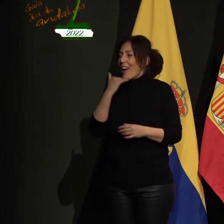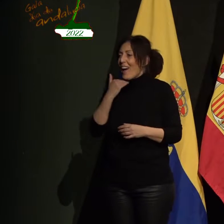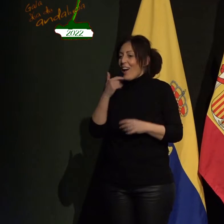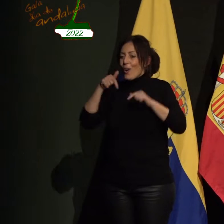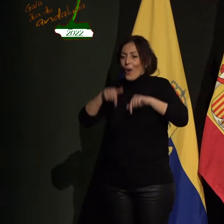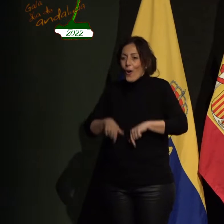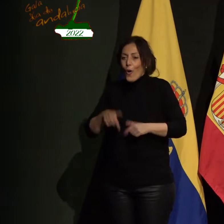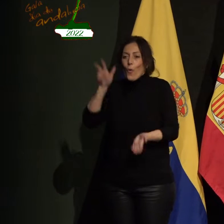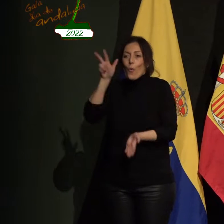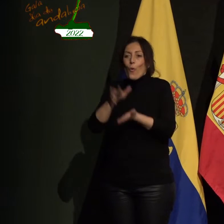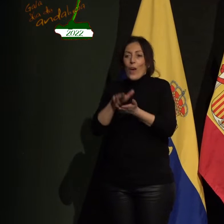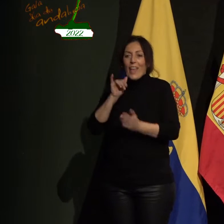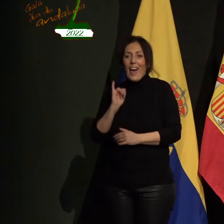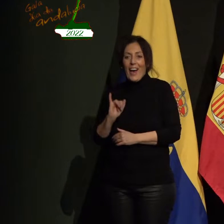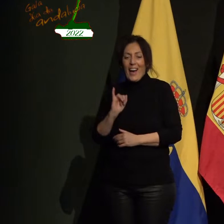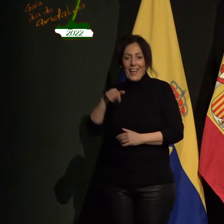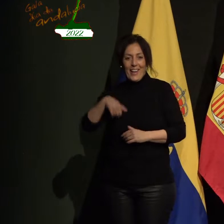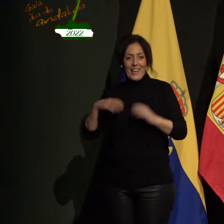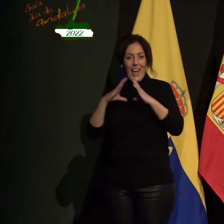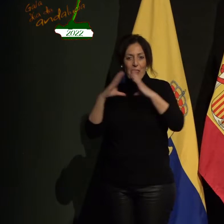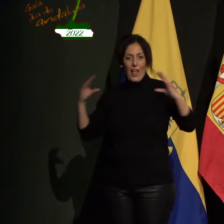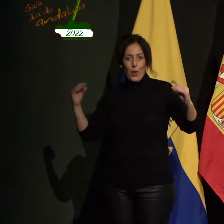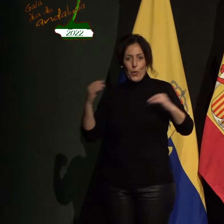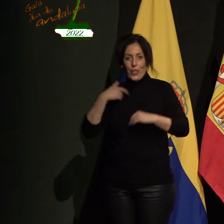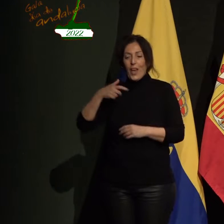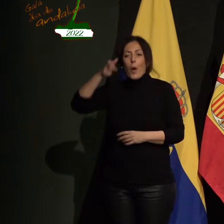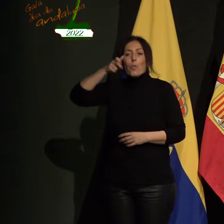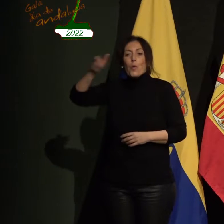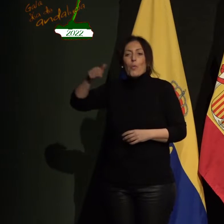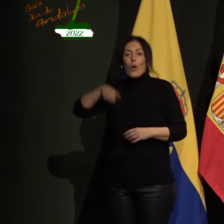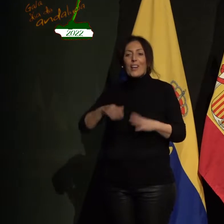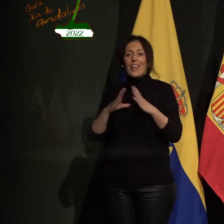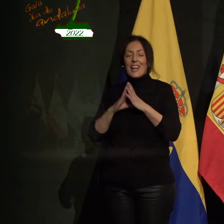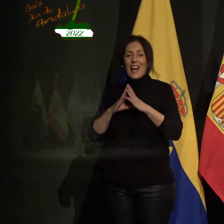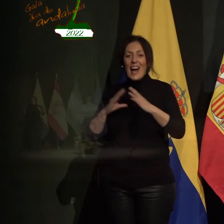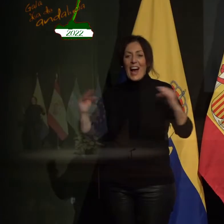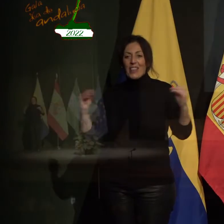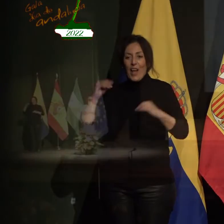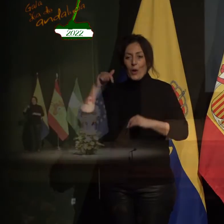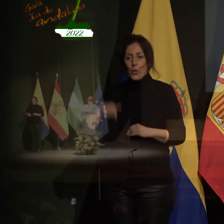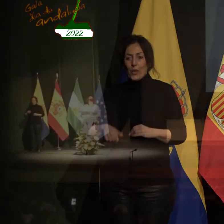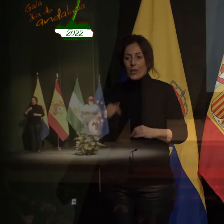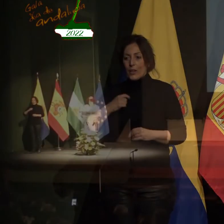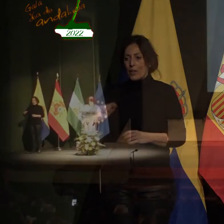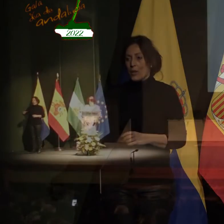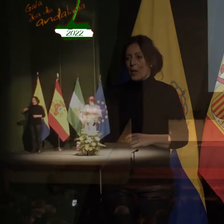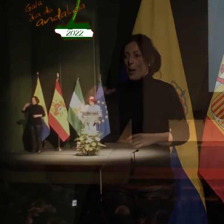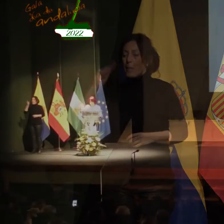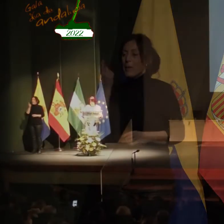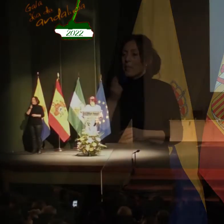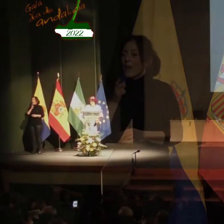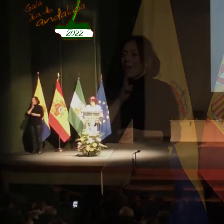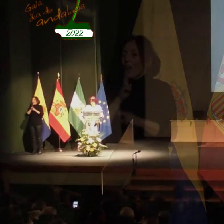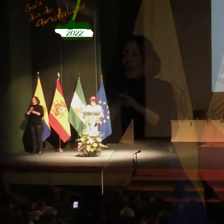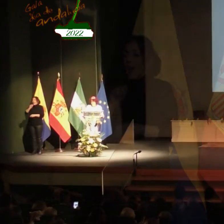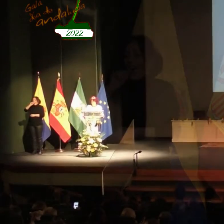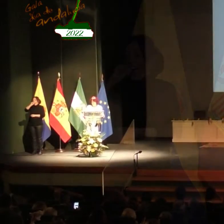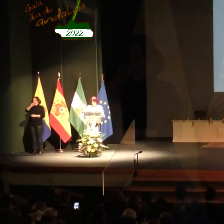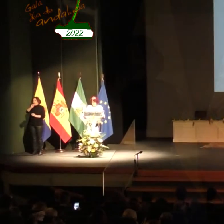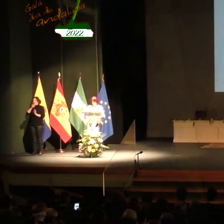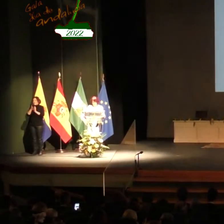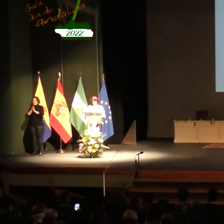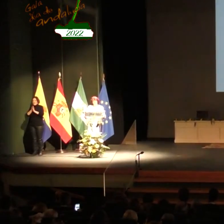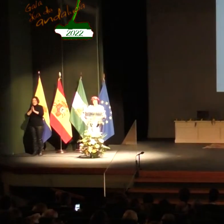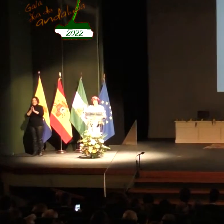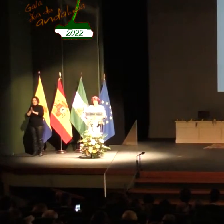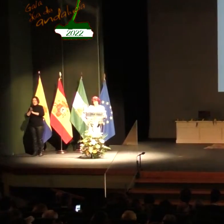para convertirnos en lo que hoy por hoy somos. Un pueblo andaluz que, miren, solo con la primera letra de su nombre, la A,